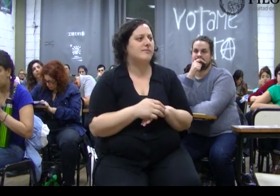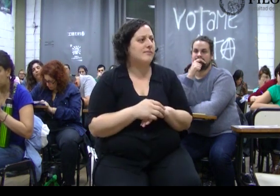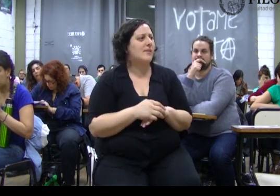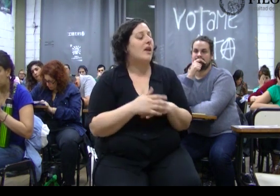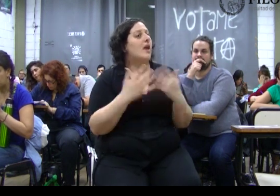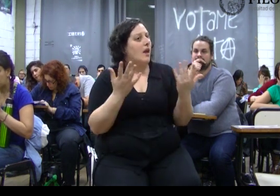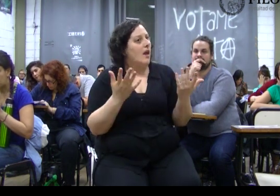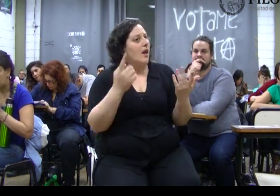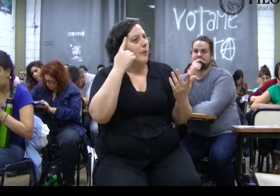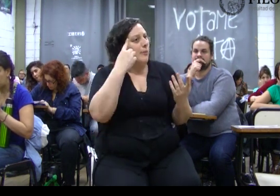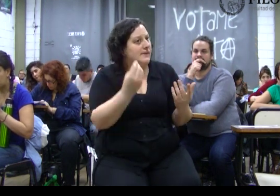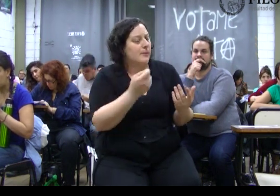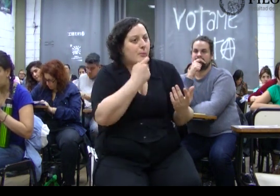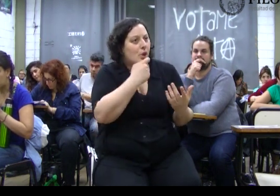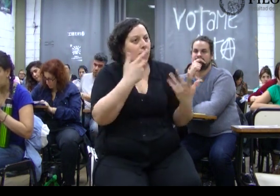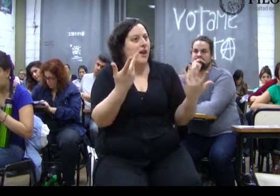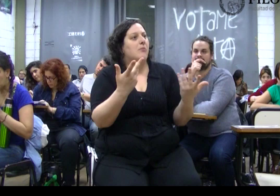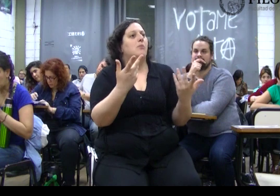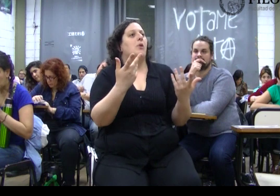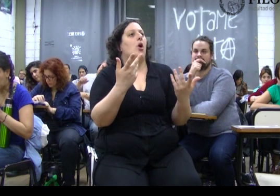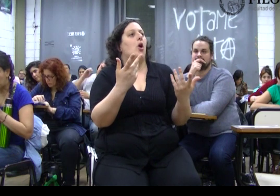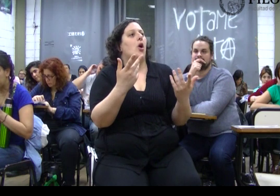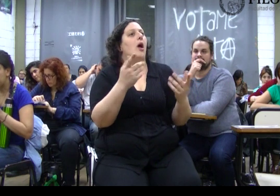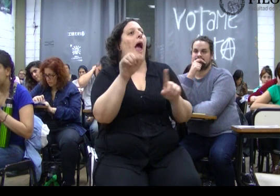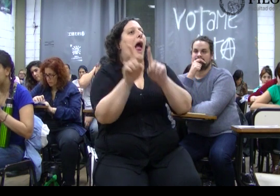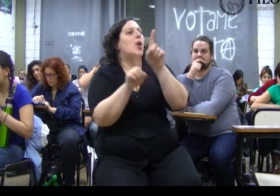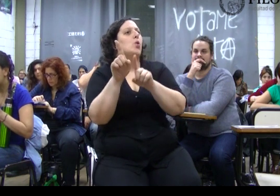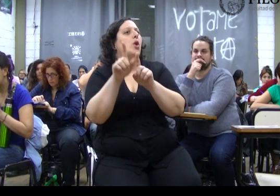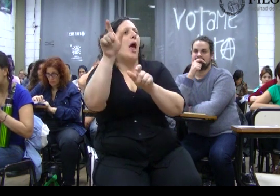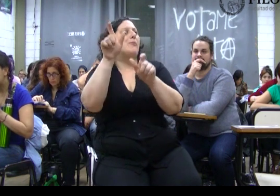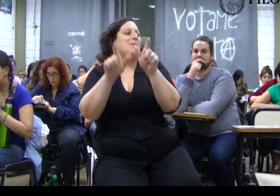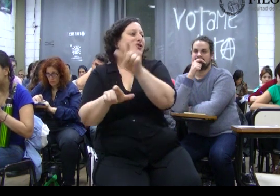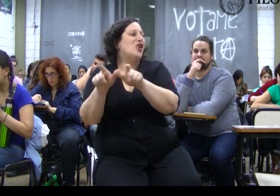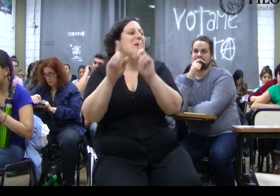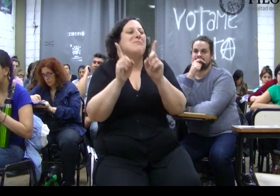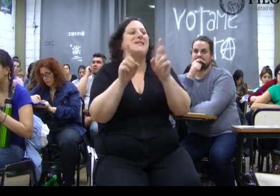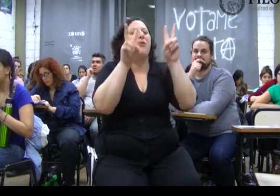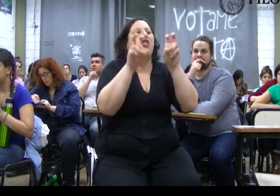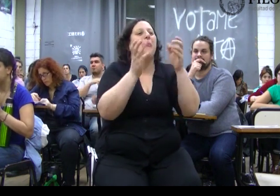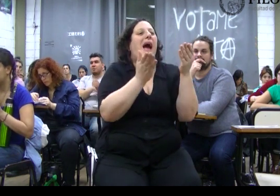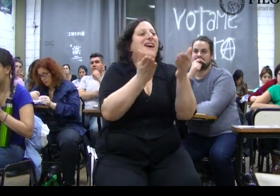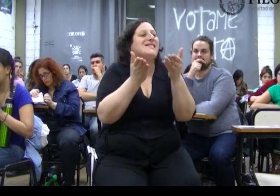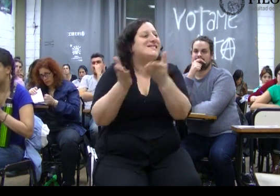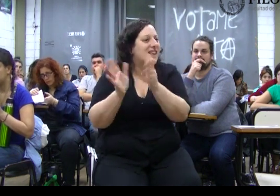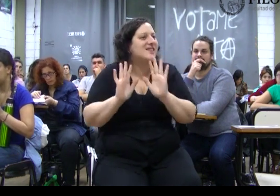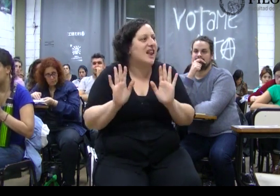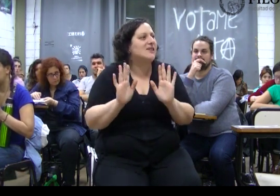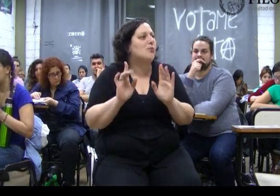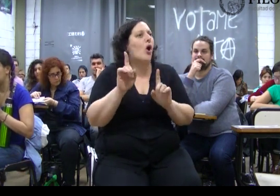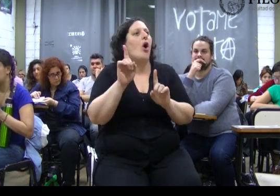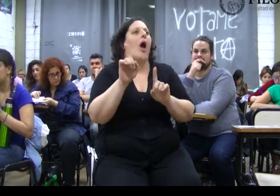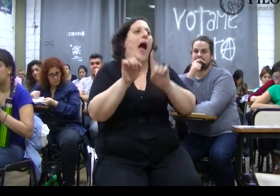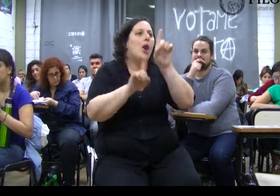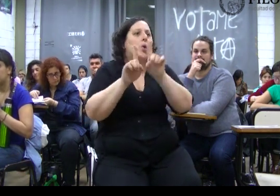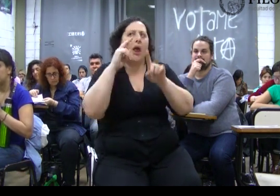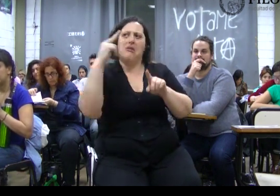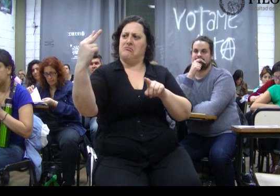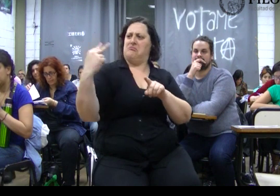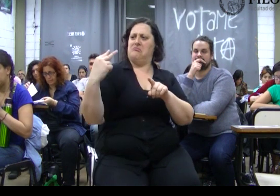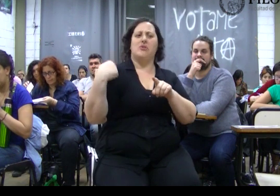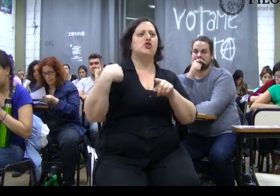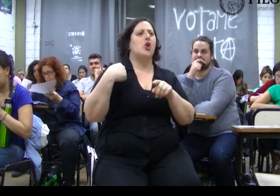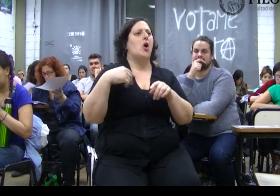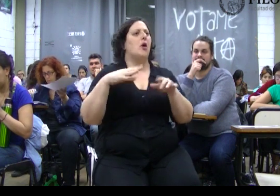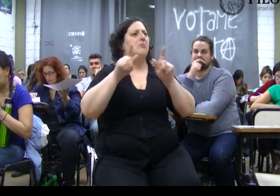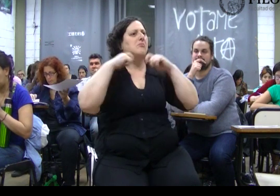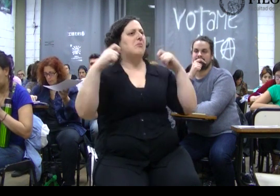a compañeras le han dicho, ¿qué te puso ese pañuelo? ¿No? Esos comentarios que realmente nos descalificaban como mujeres